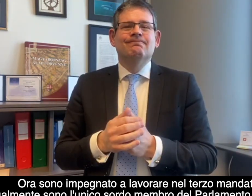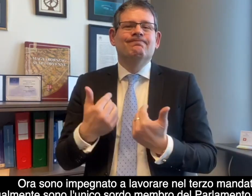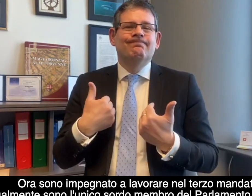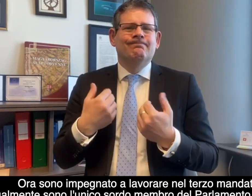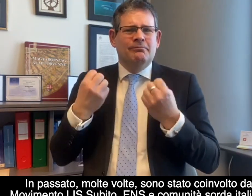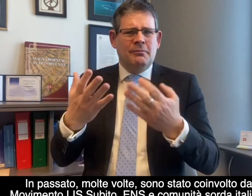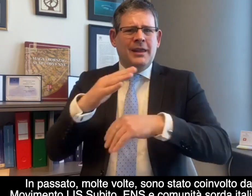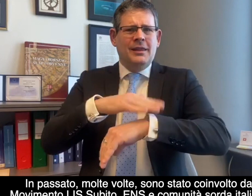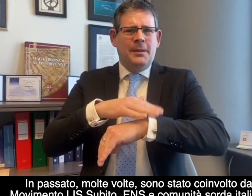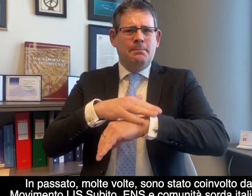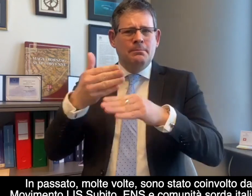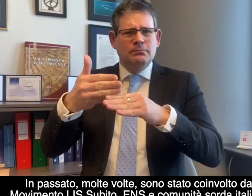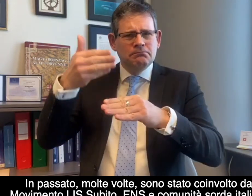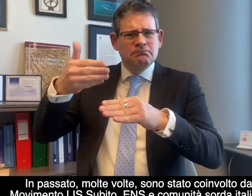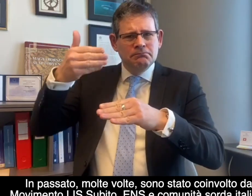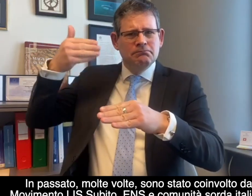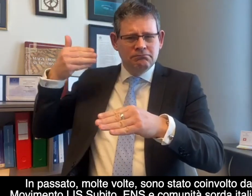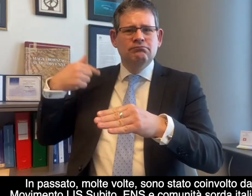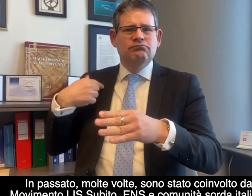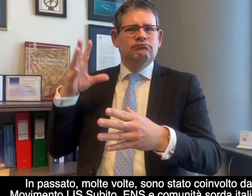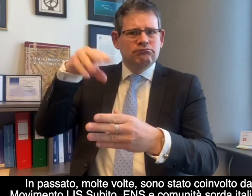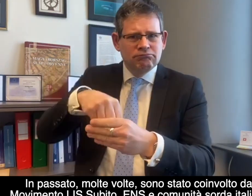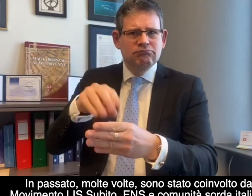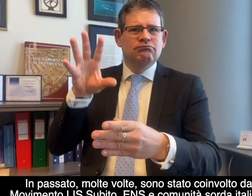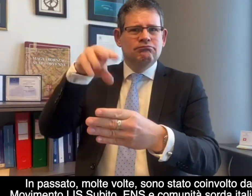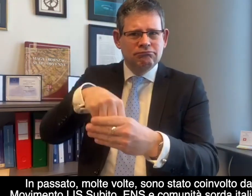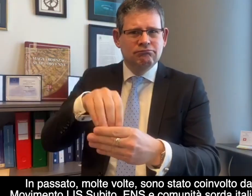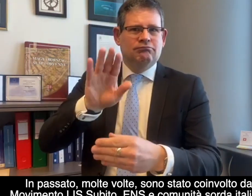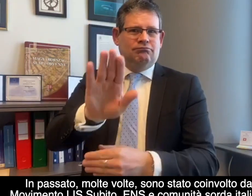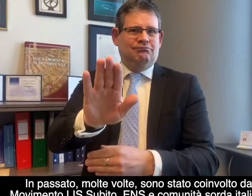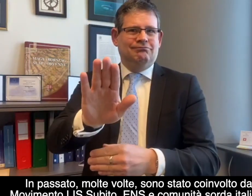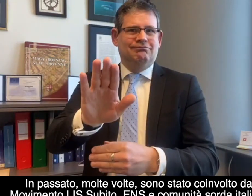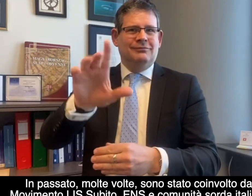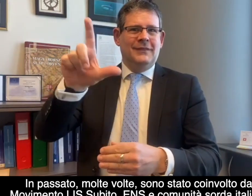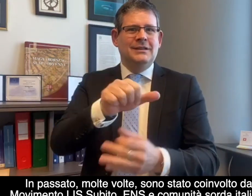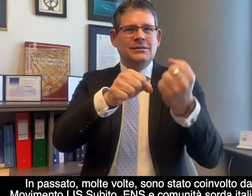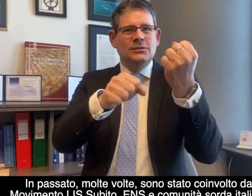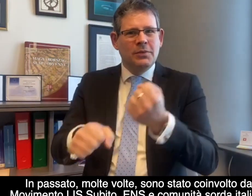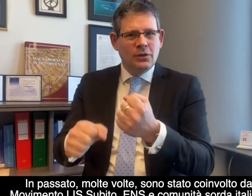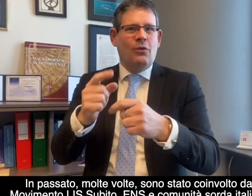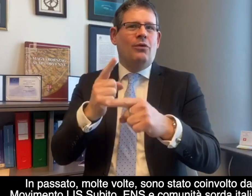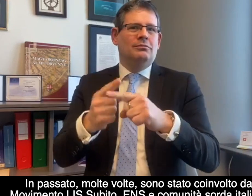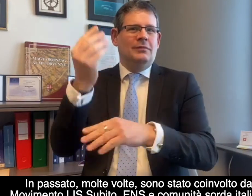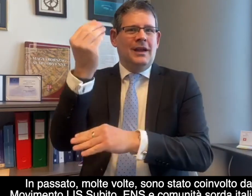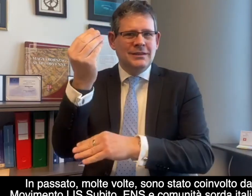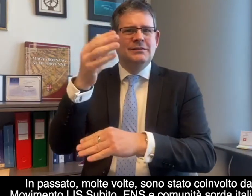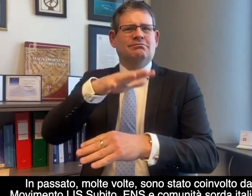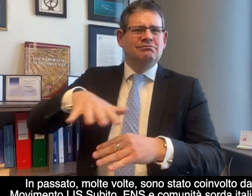impostato molte volte sono stato coinvolto dal movimento di subito lens la comunità anche